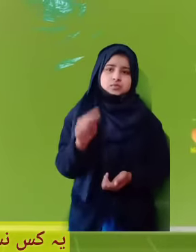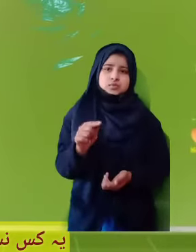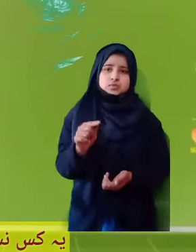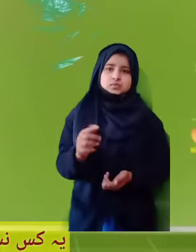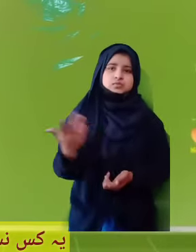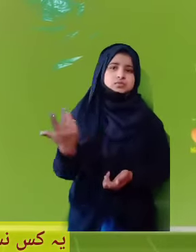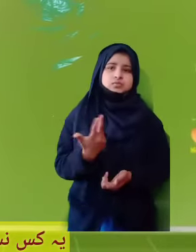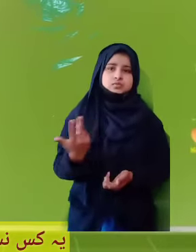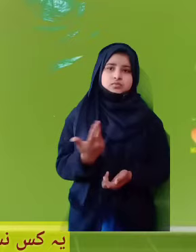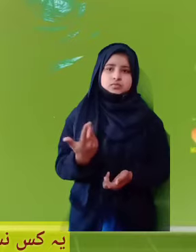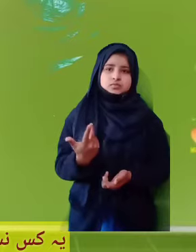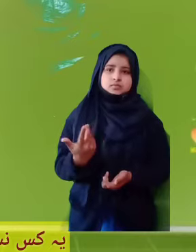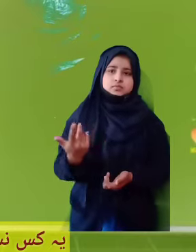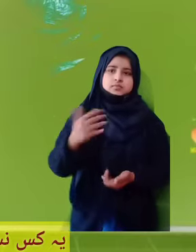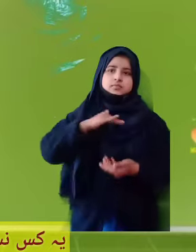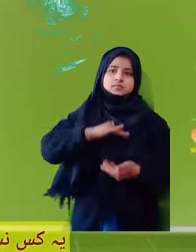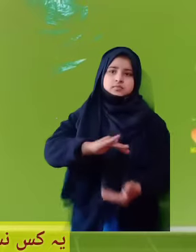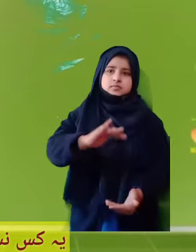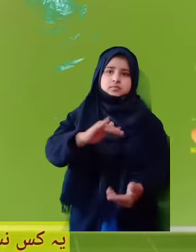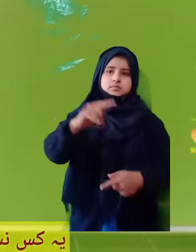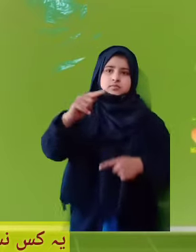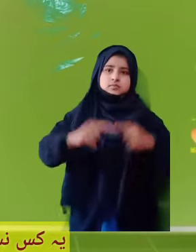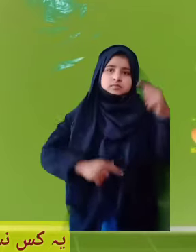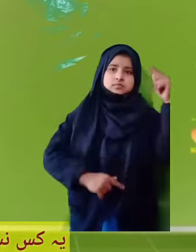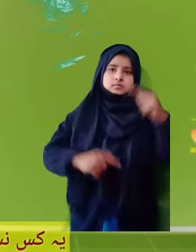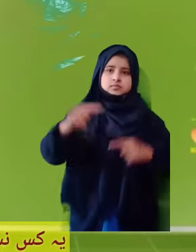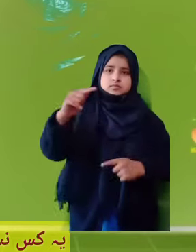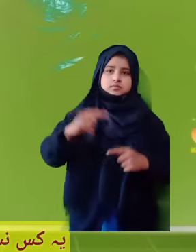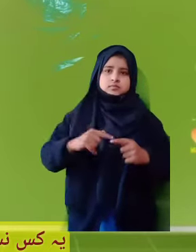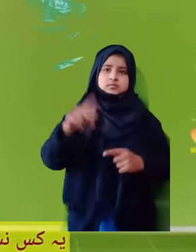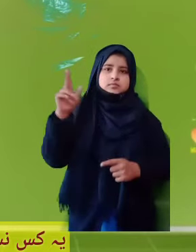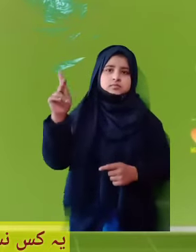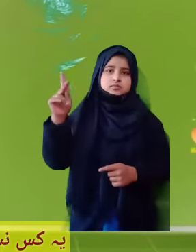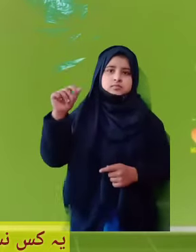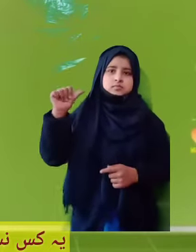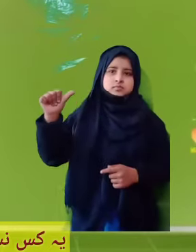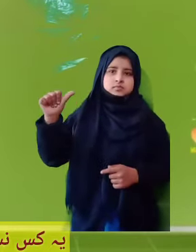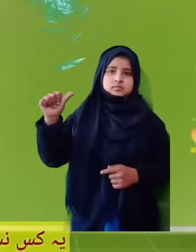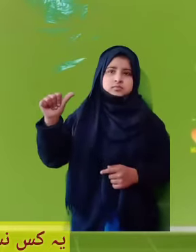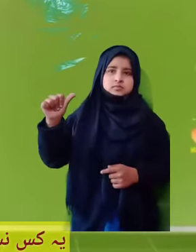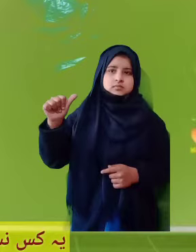ये किस नस्ल का